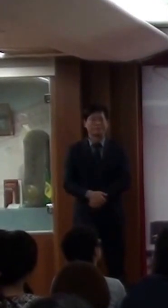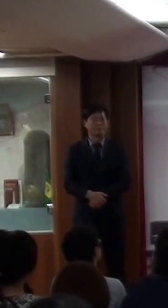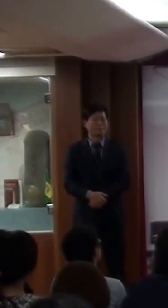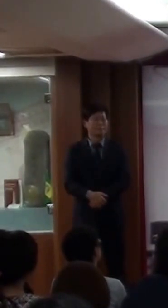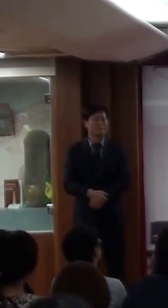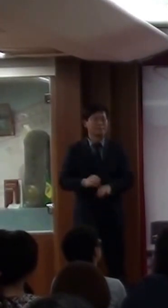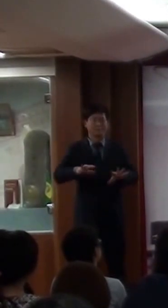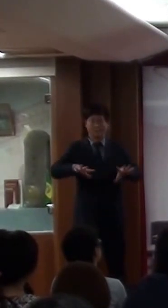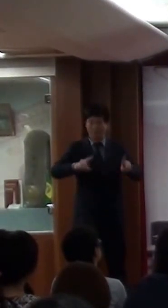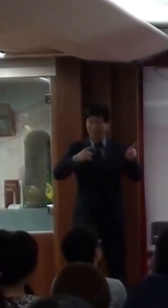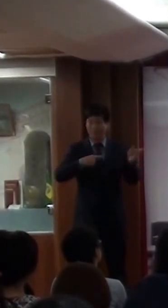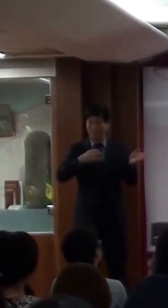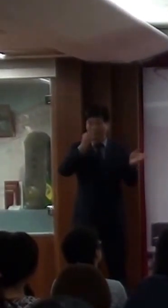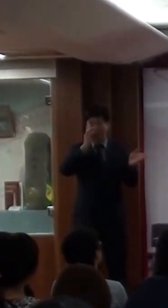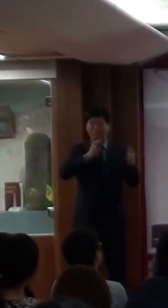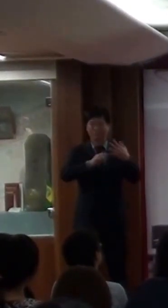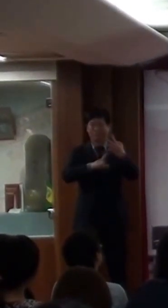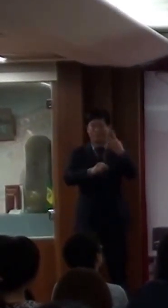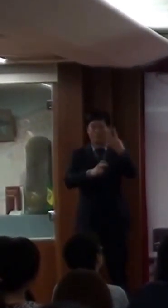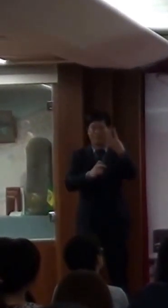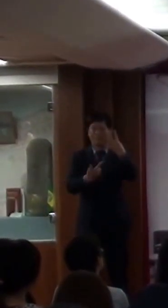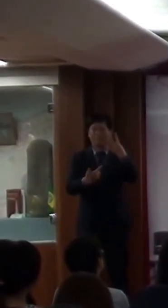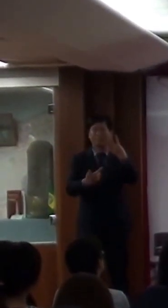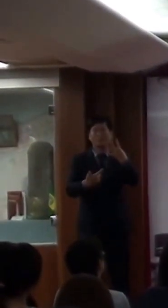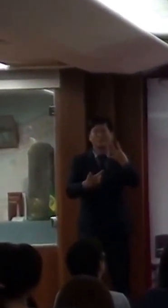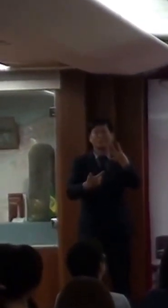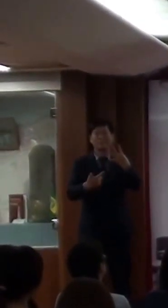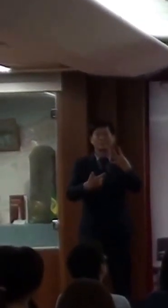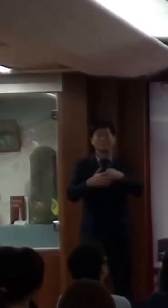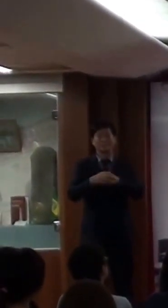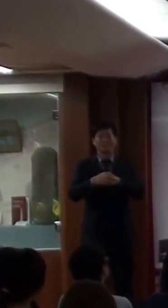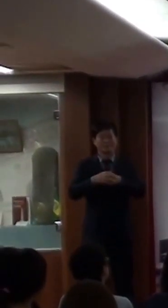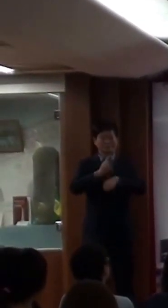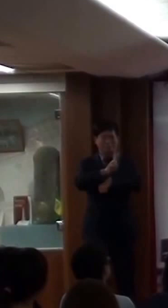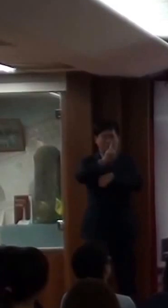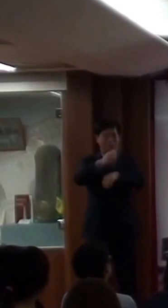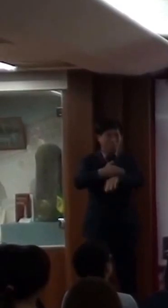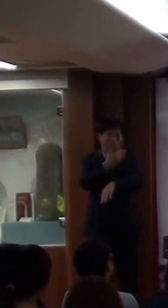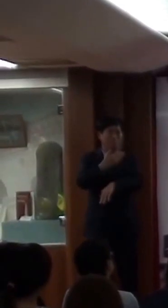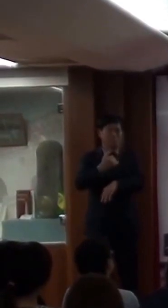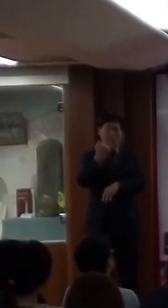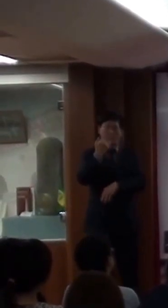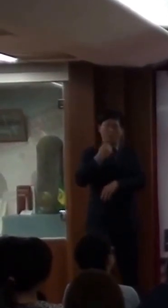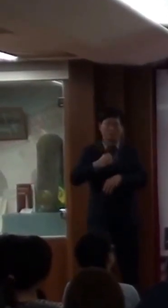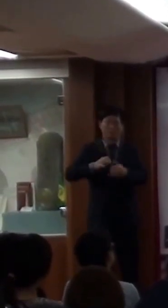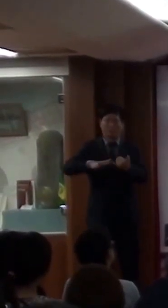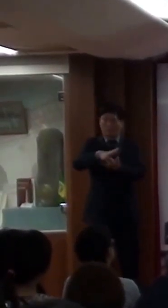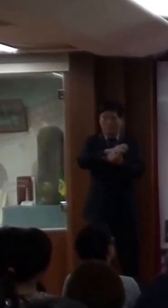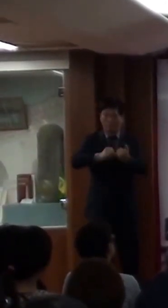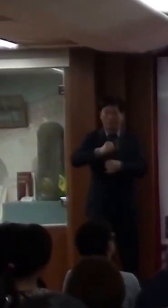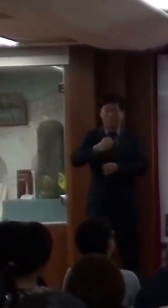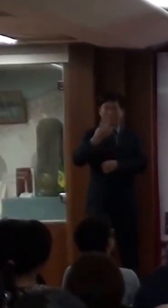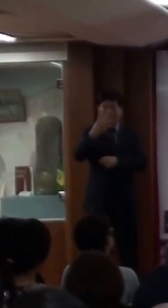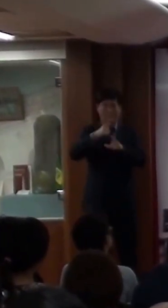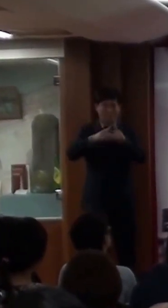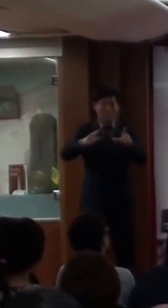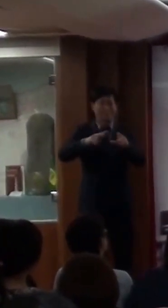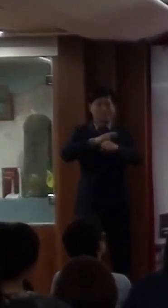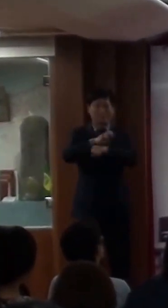好，首先呢，我们来看到从4月26号这个0点起，大家在四大超商，也就是全